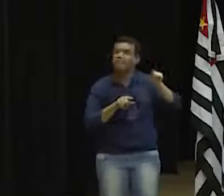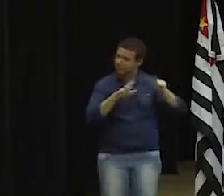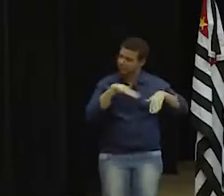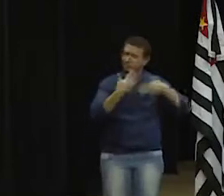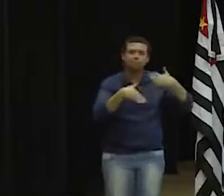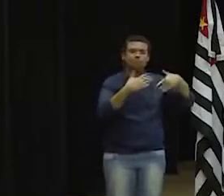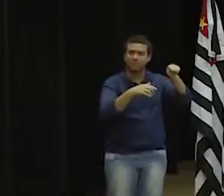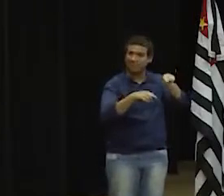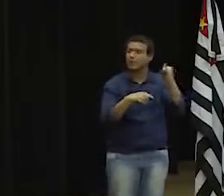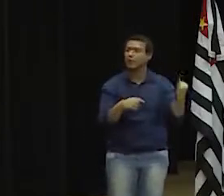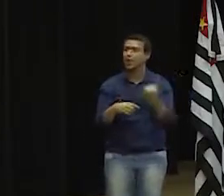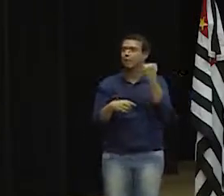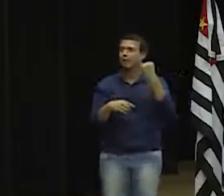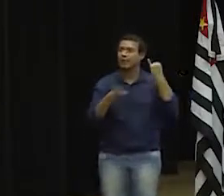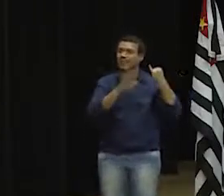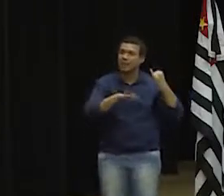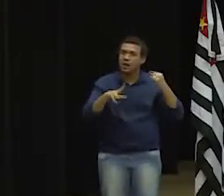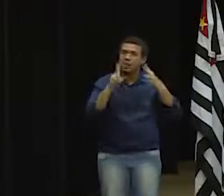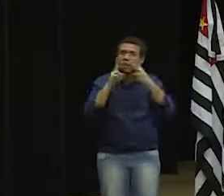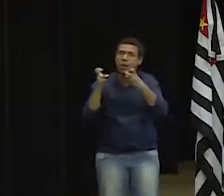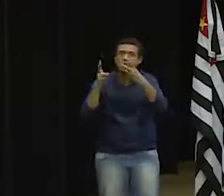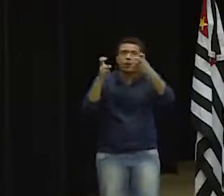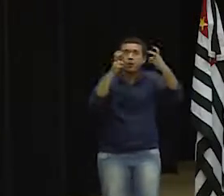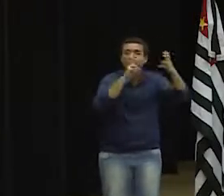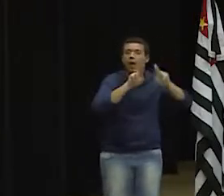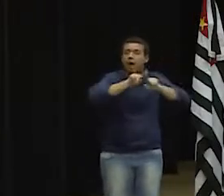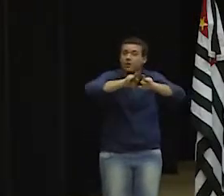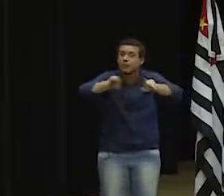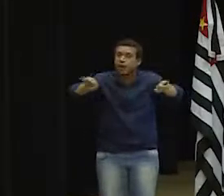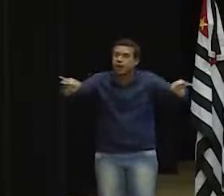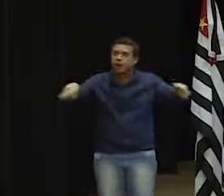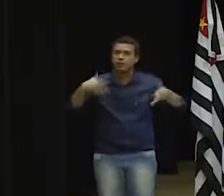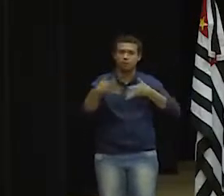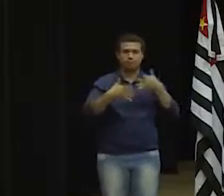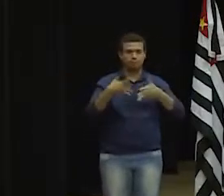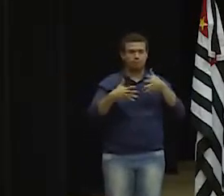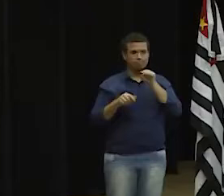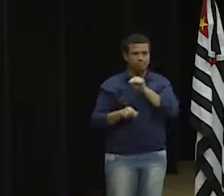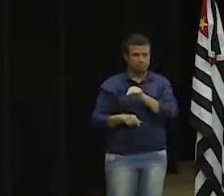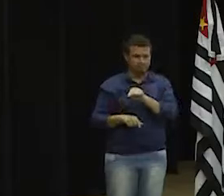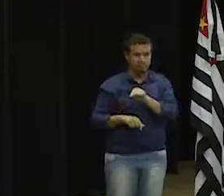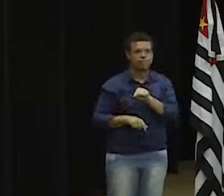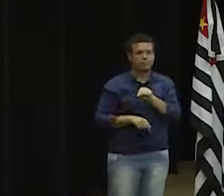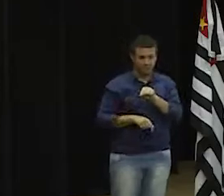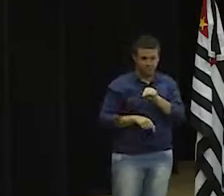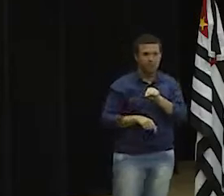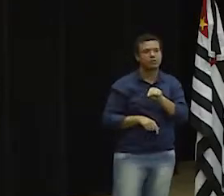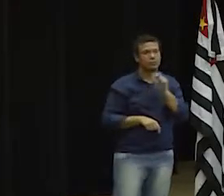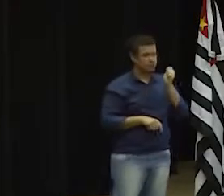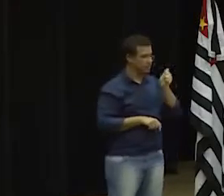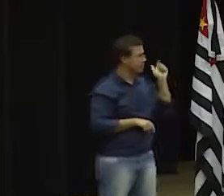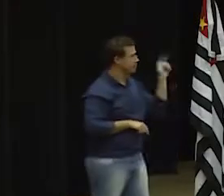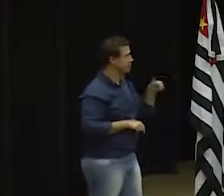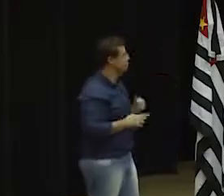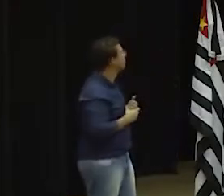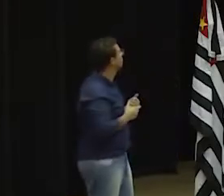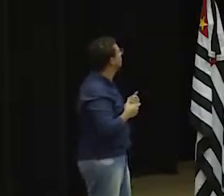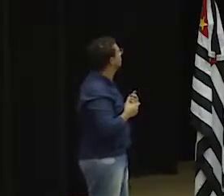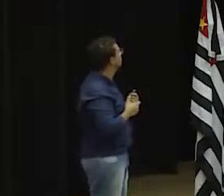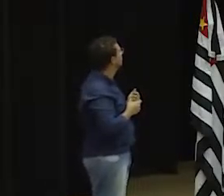diferentes, coisas interessantes. Isso foi muito importante. As crianças puderam perceber as diferenças linguísticas na língua de sinais.